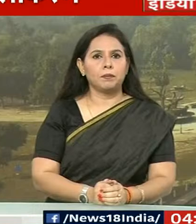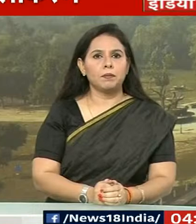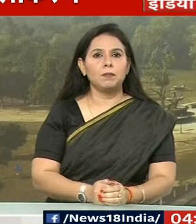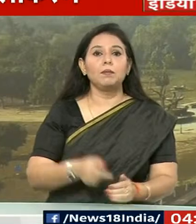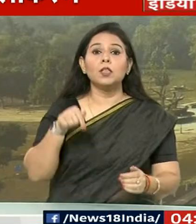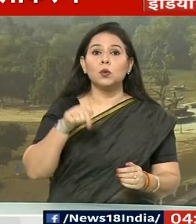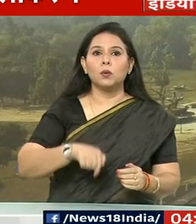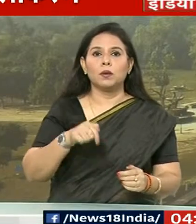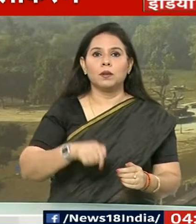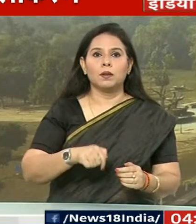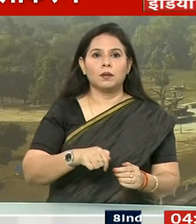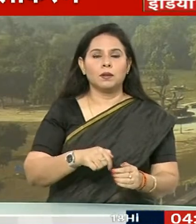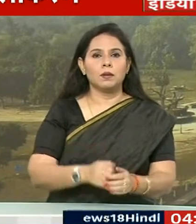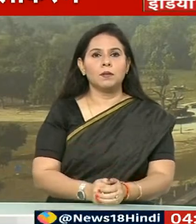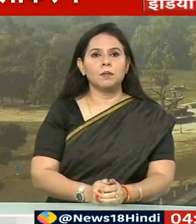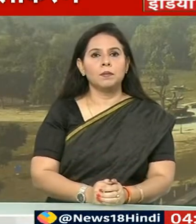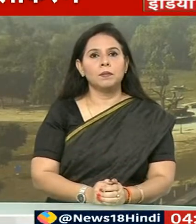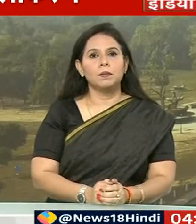आज